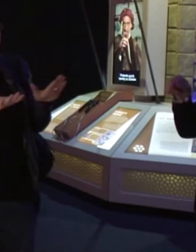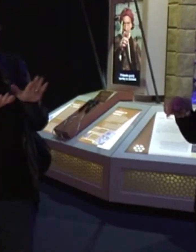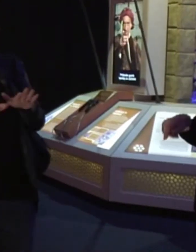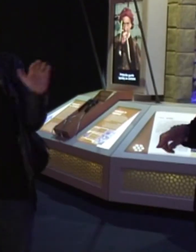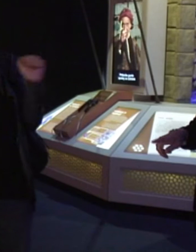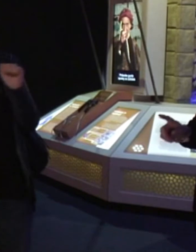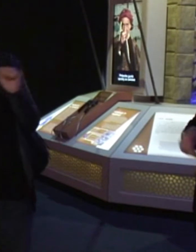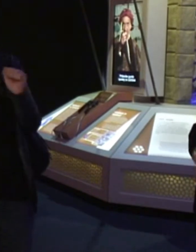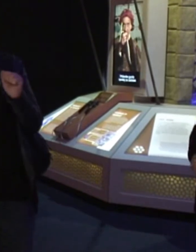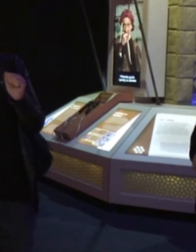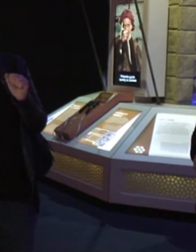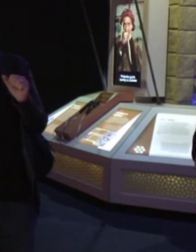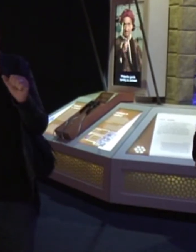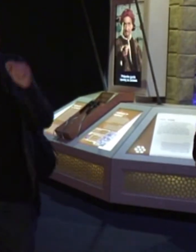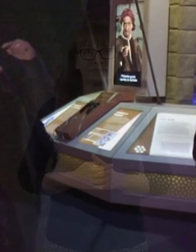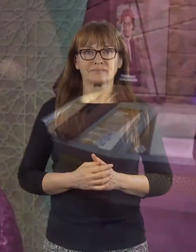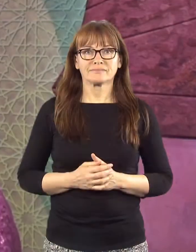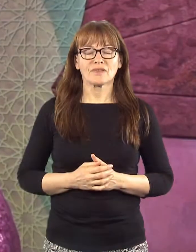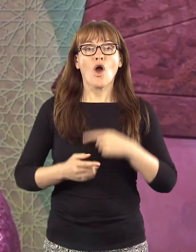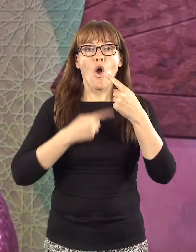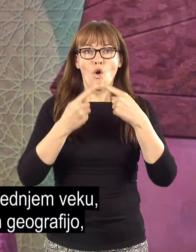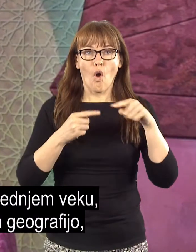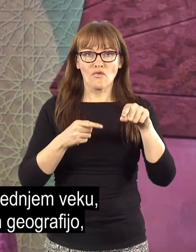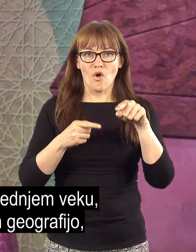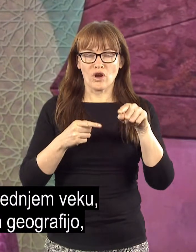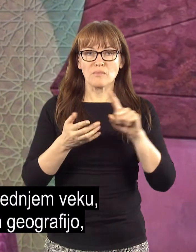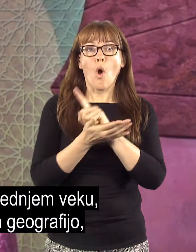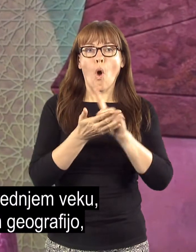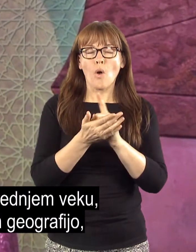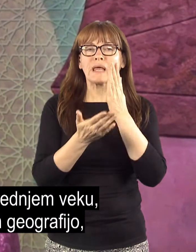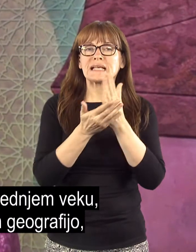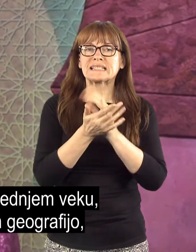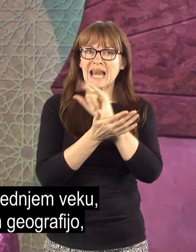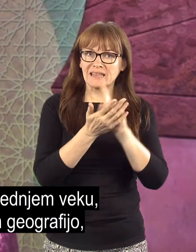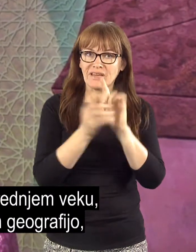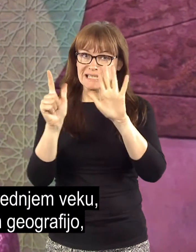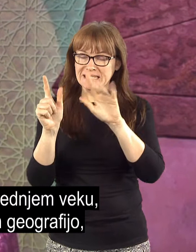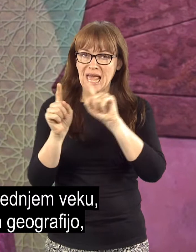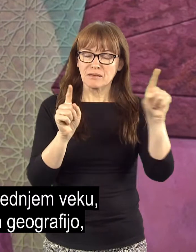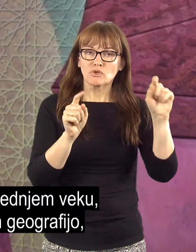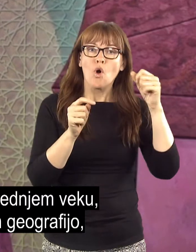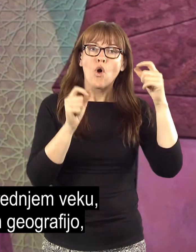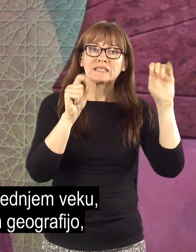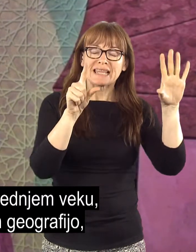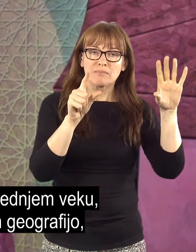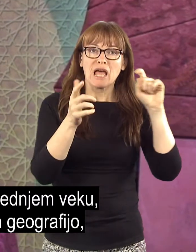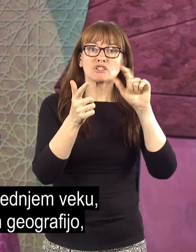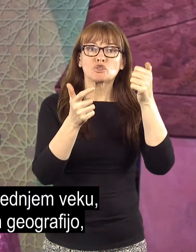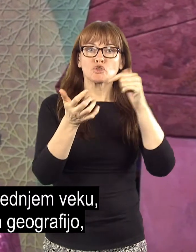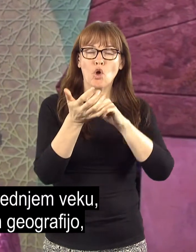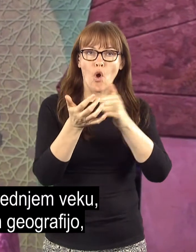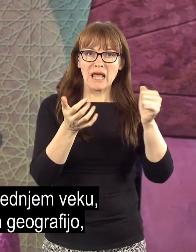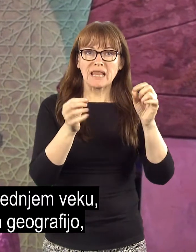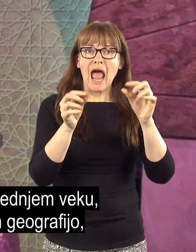Smehlaja pa potuje po teh kanalih. Tu govorimo o obdobju v srednjem veku med 7. in 17. stoletjem